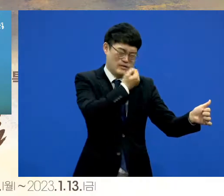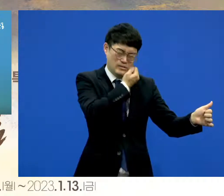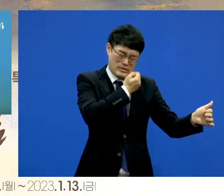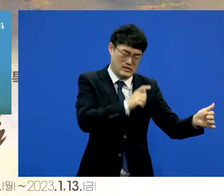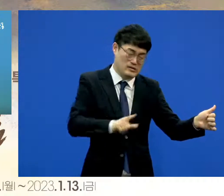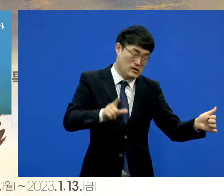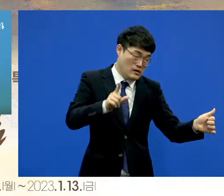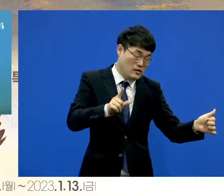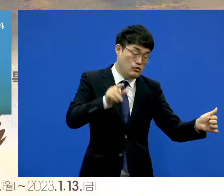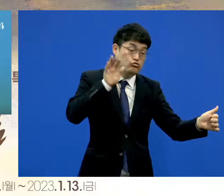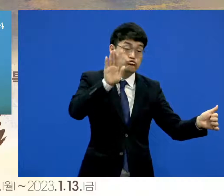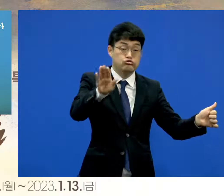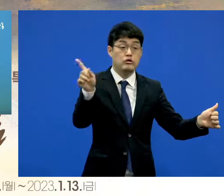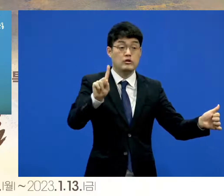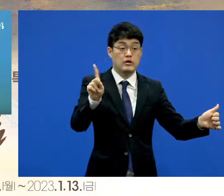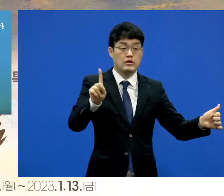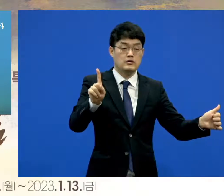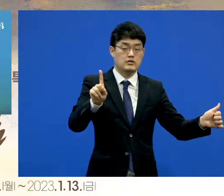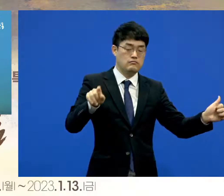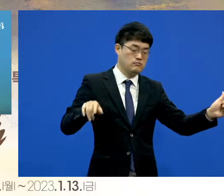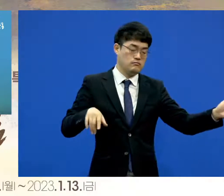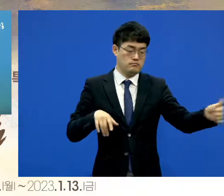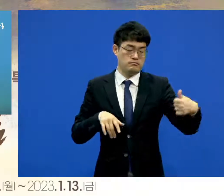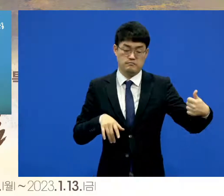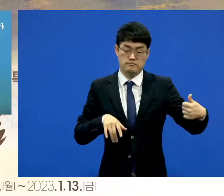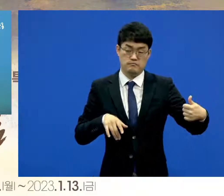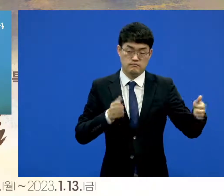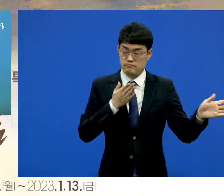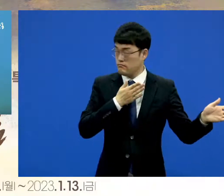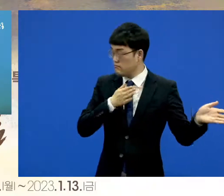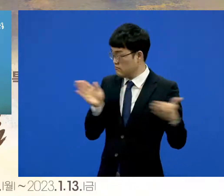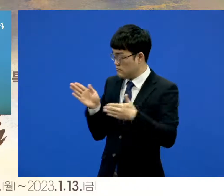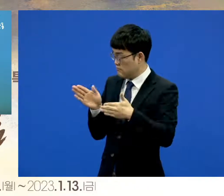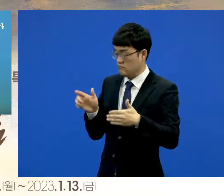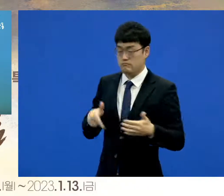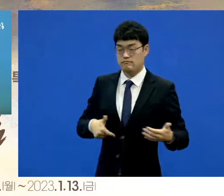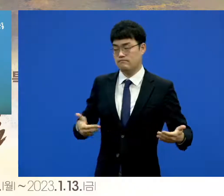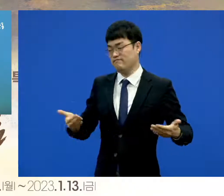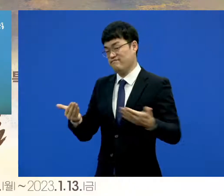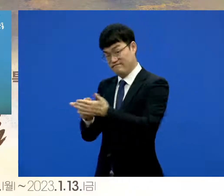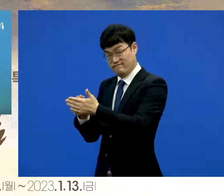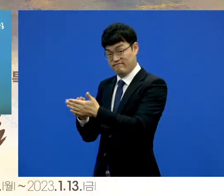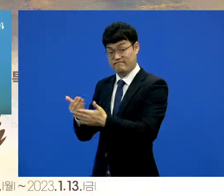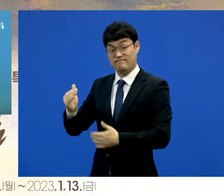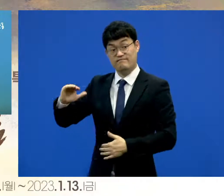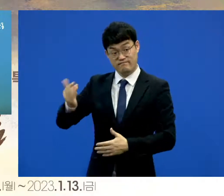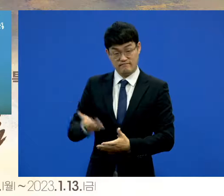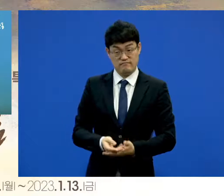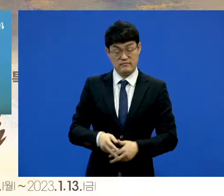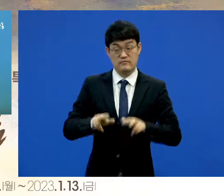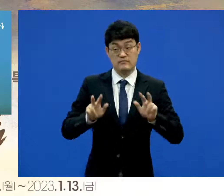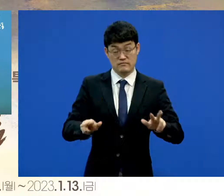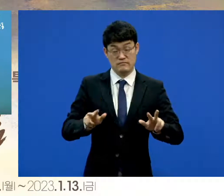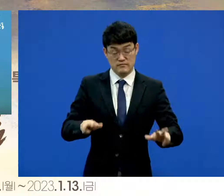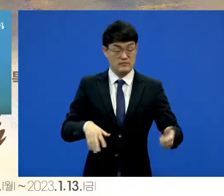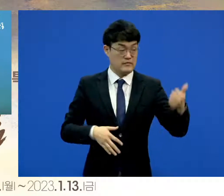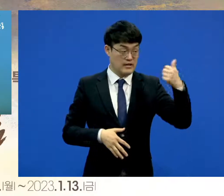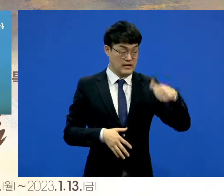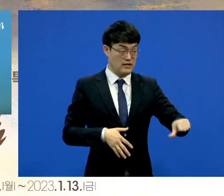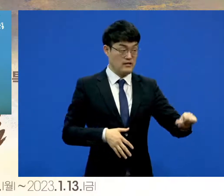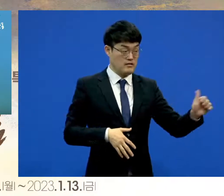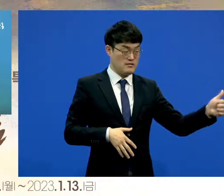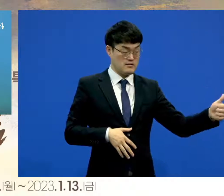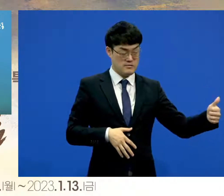자, 이제 아들의 귀환은 시작되었습니다. 겉으로 보면 제 발로